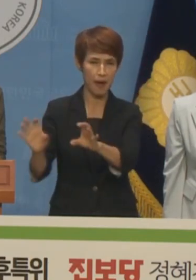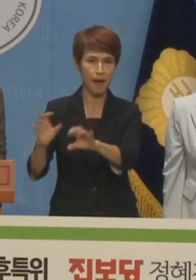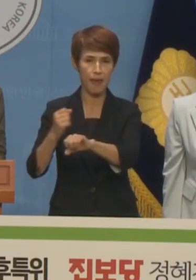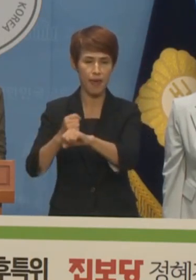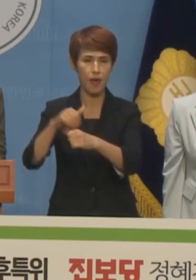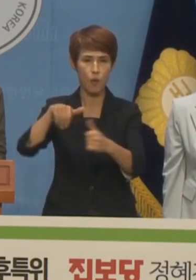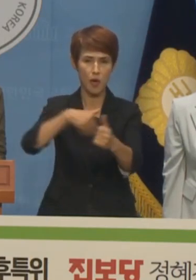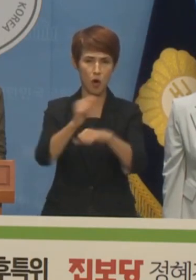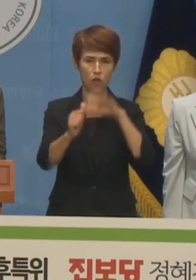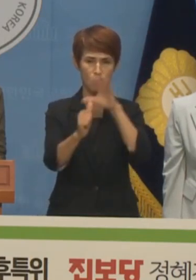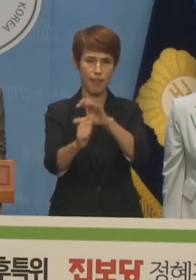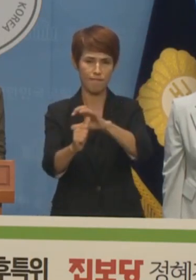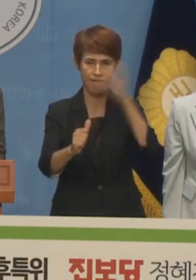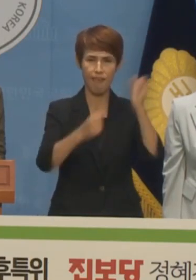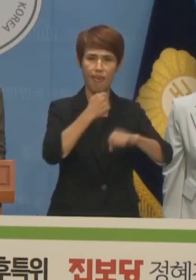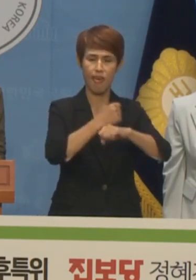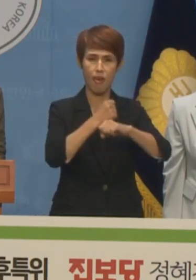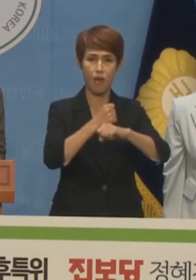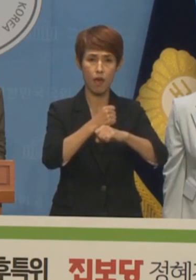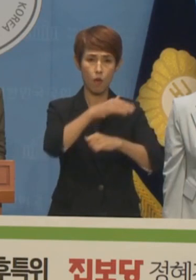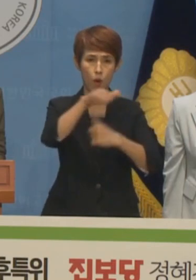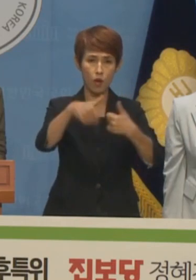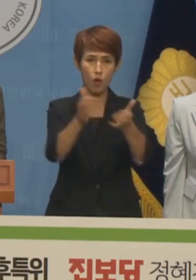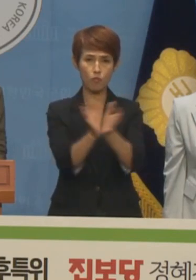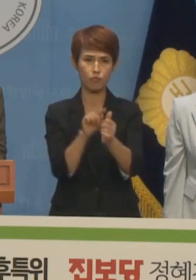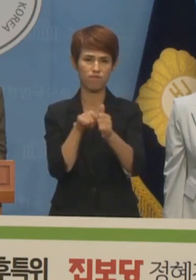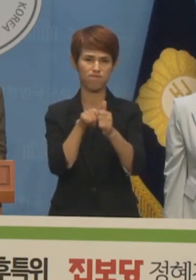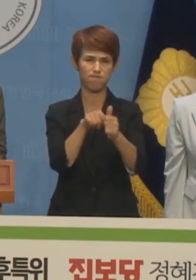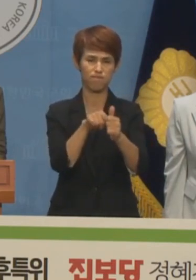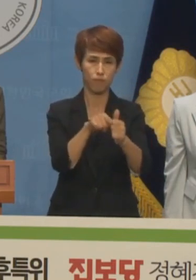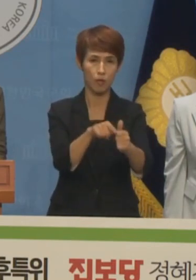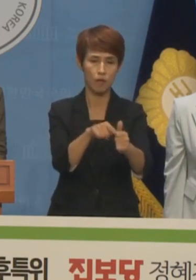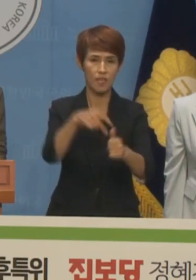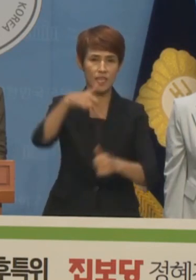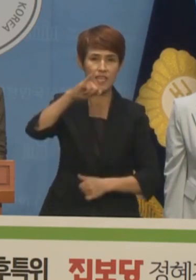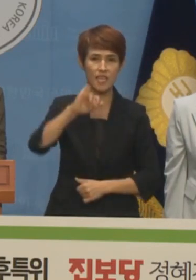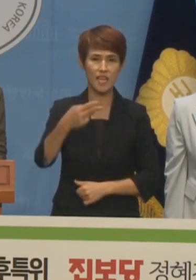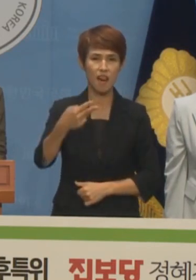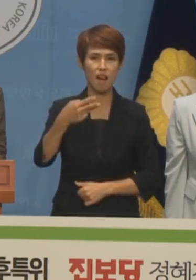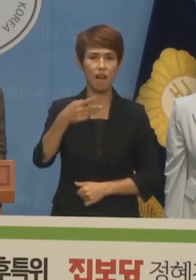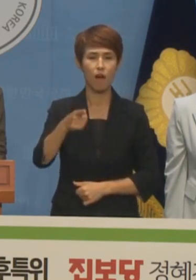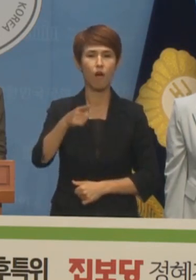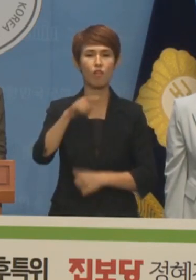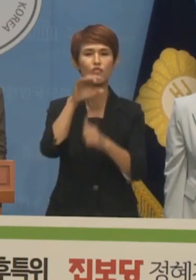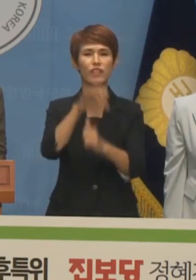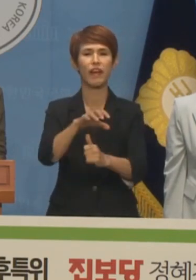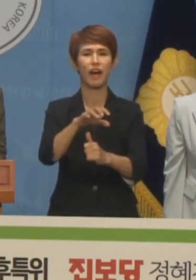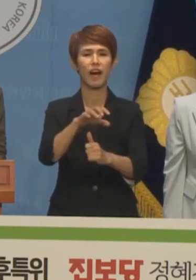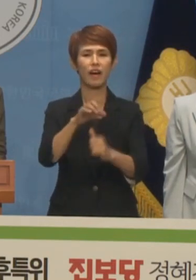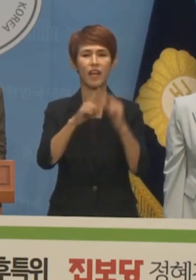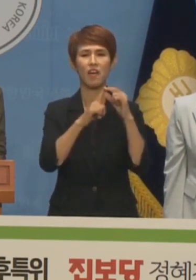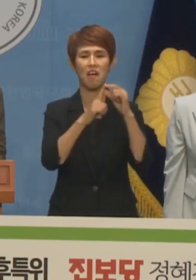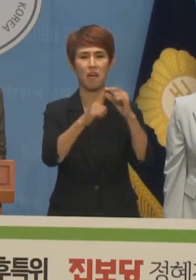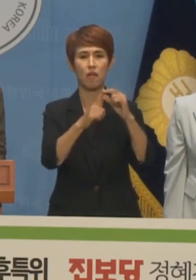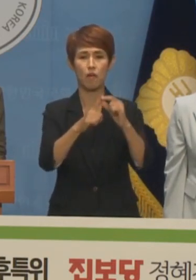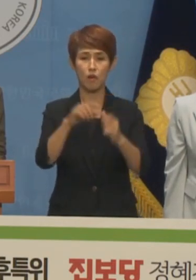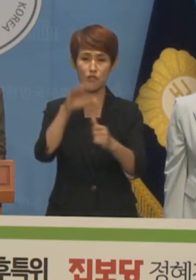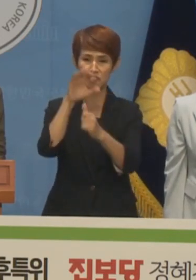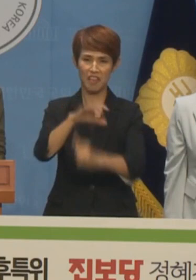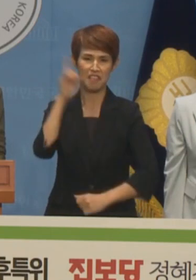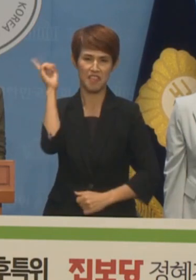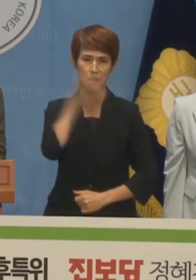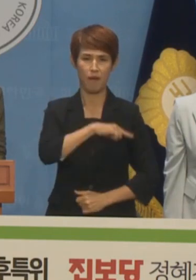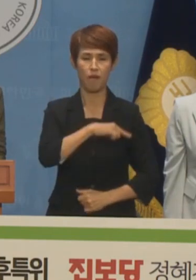규제를 개혁하겠다고 환경부를 압박했고, 킬러 규제라는 새로운 용어를 사용하면서 규제는 나쁜 것이라는 이미지를